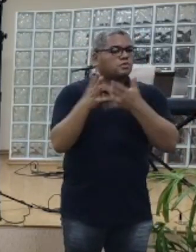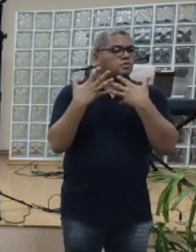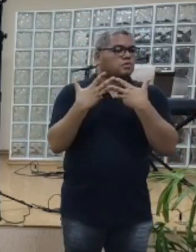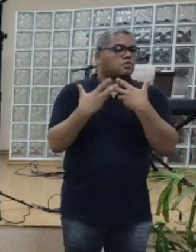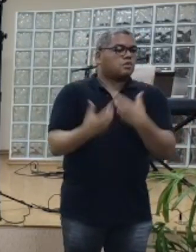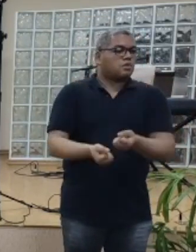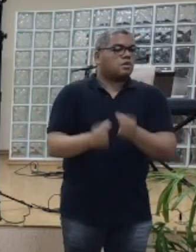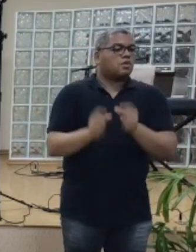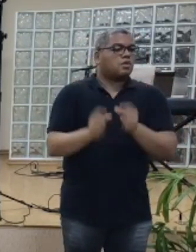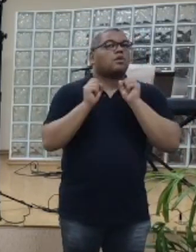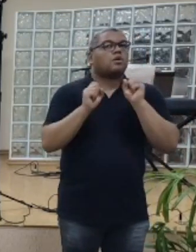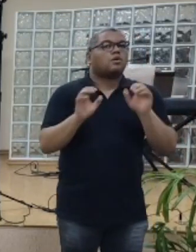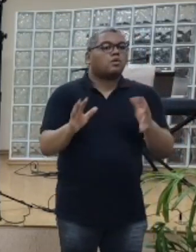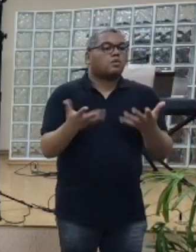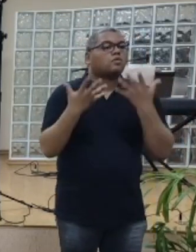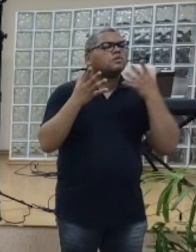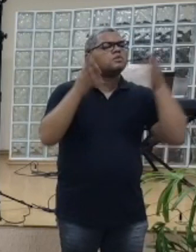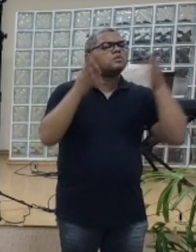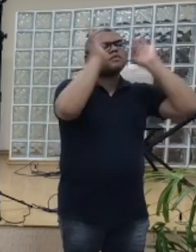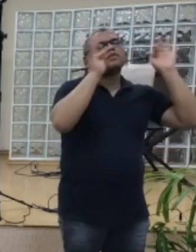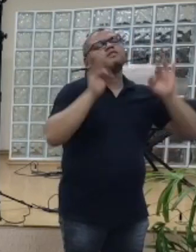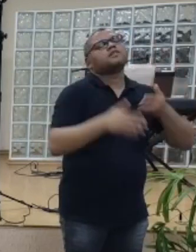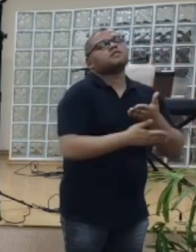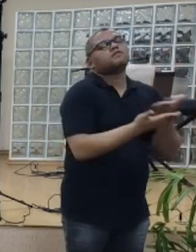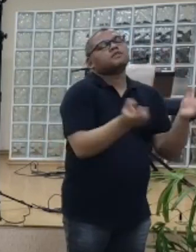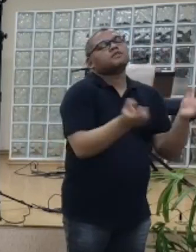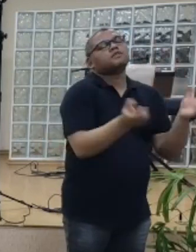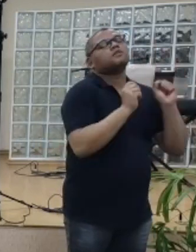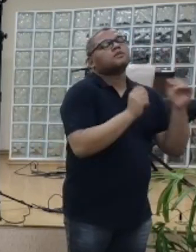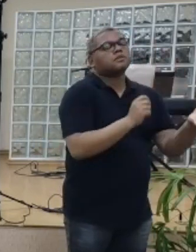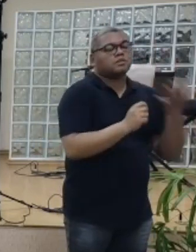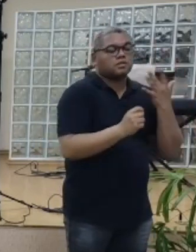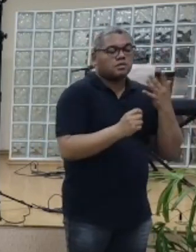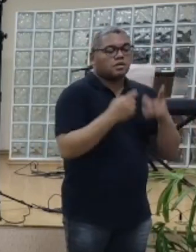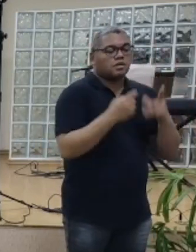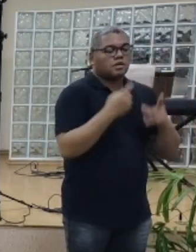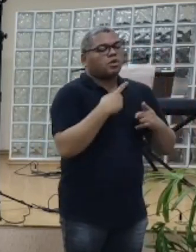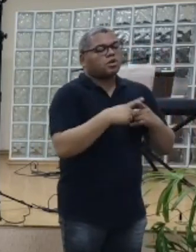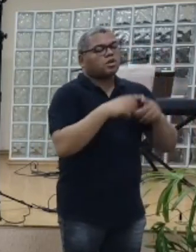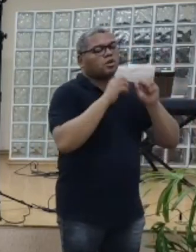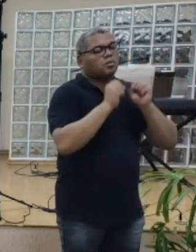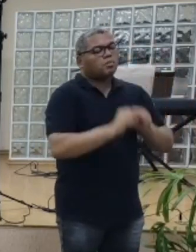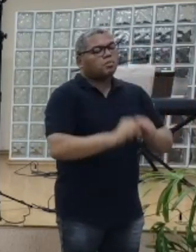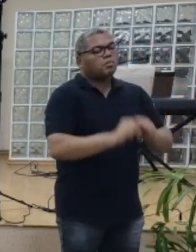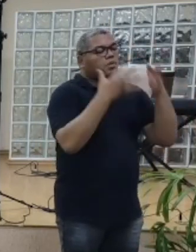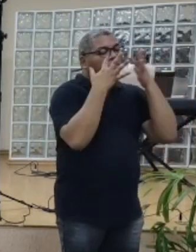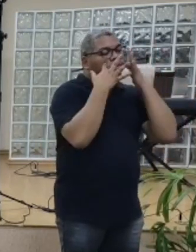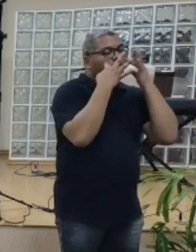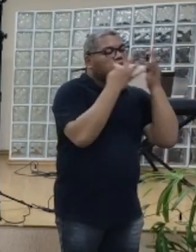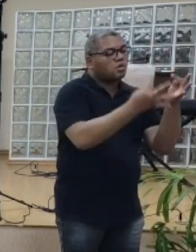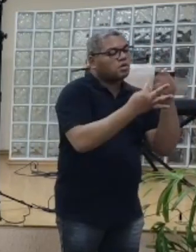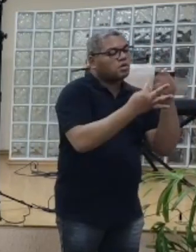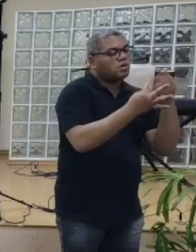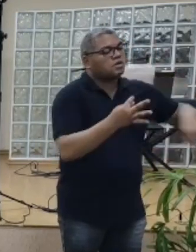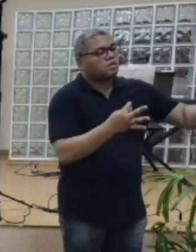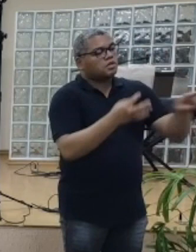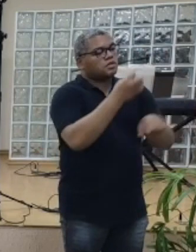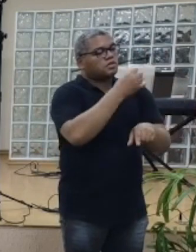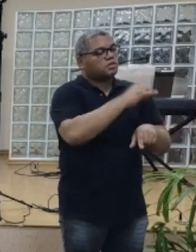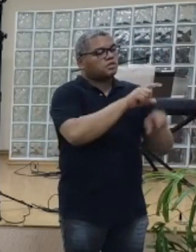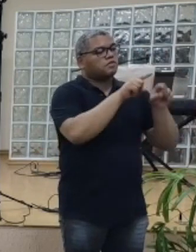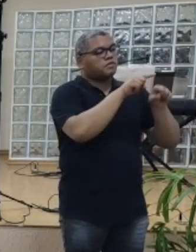que aconteceu com a felicidade de vocês? Porque posso dar testemunho de que, se fosse possível, vocês